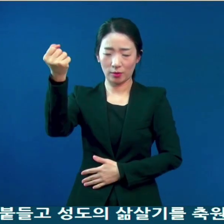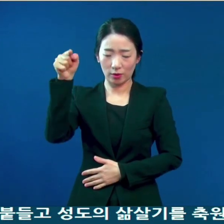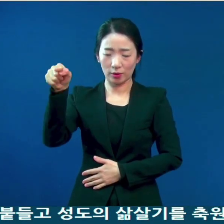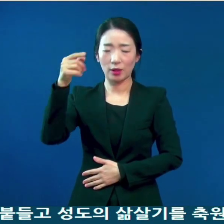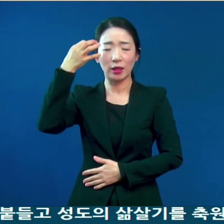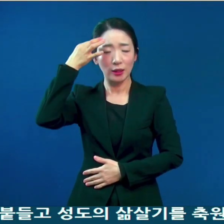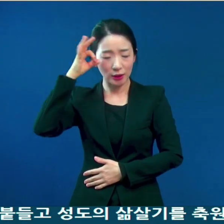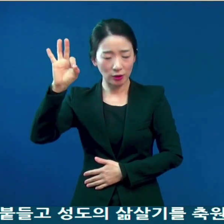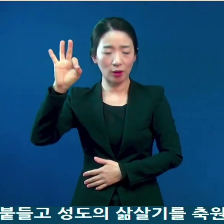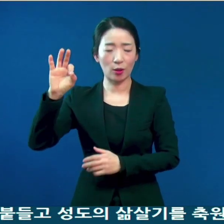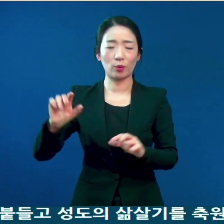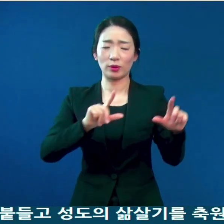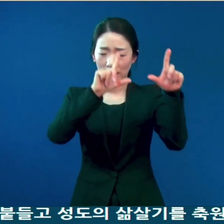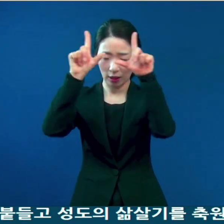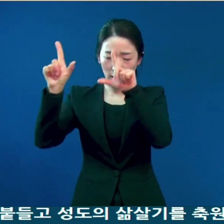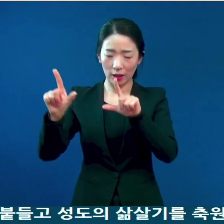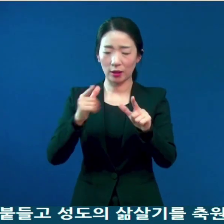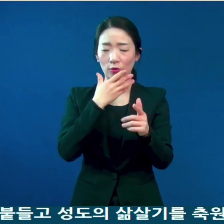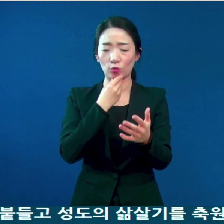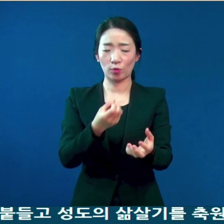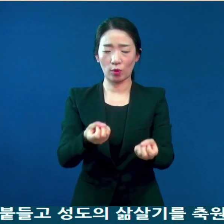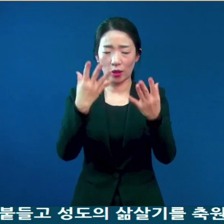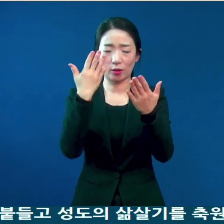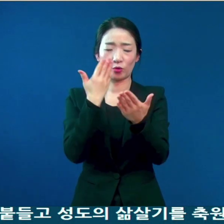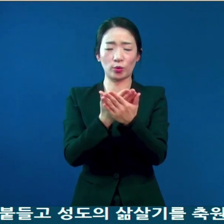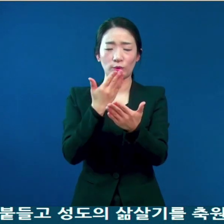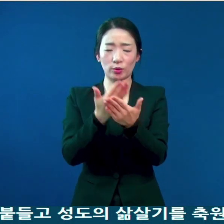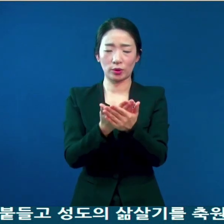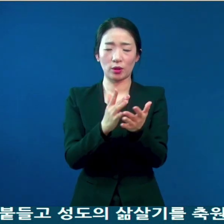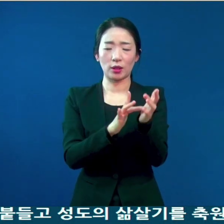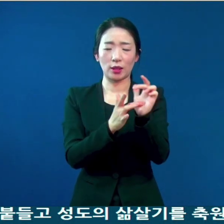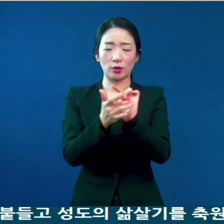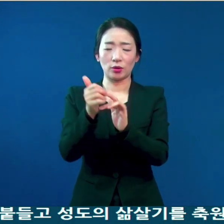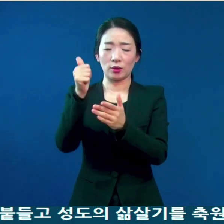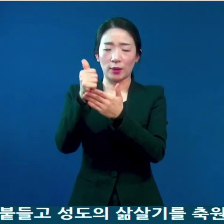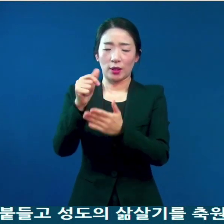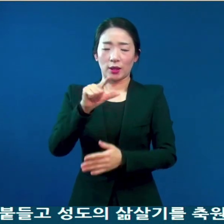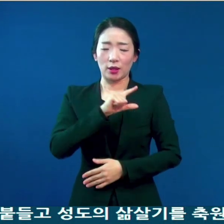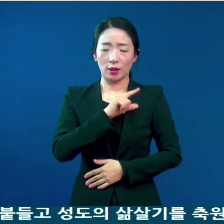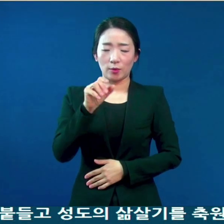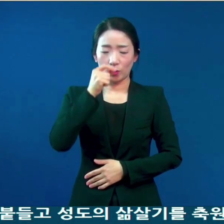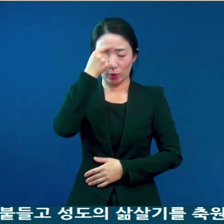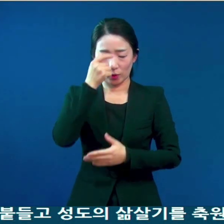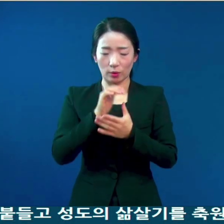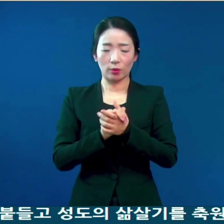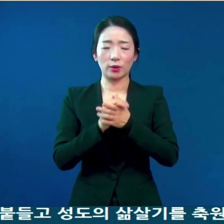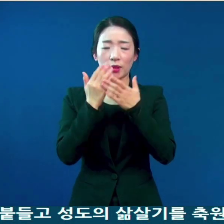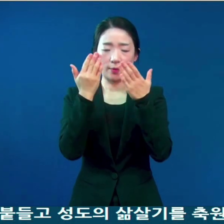수 있도록 축복해 주시옵소서. 예수님 이름으로 기도합니다. 아멘.